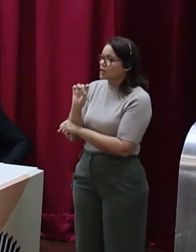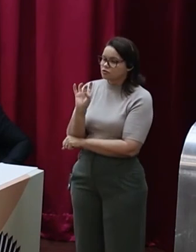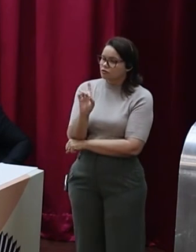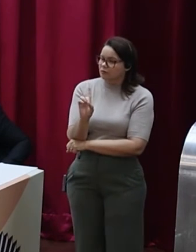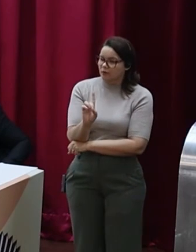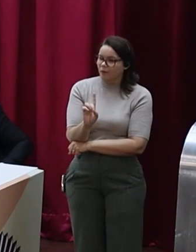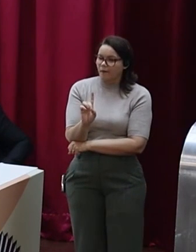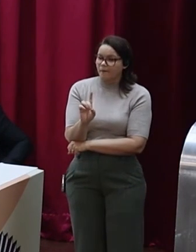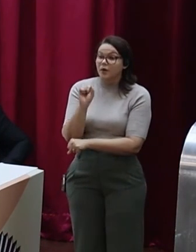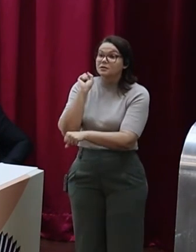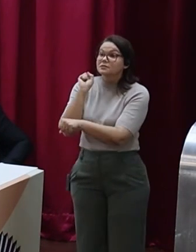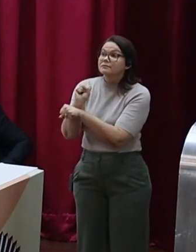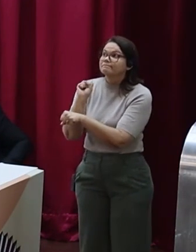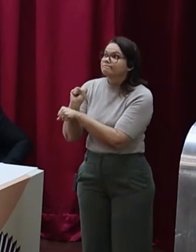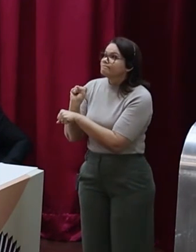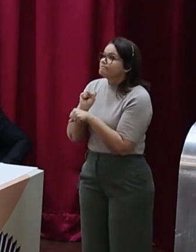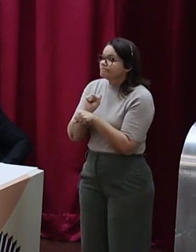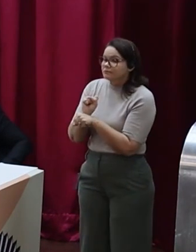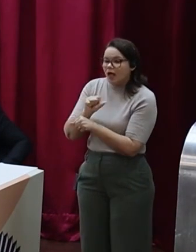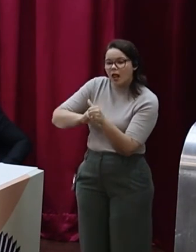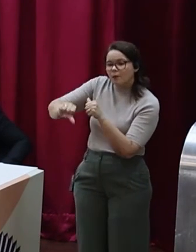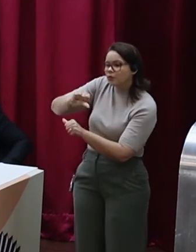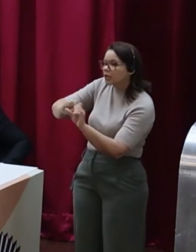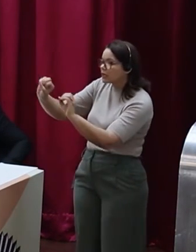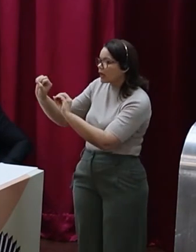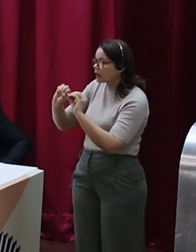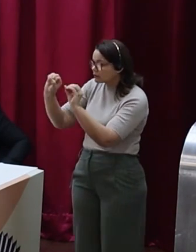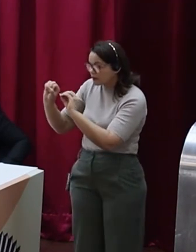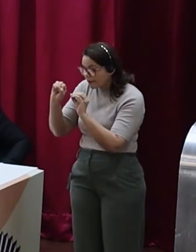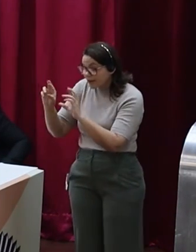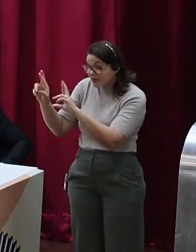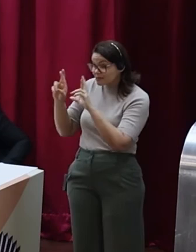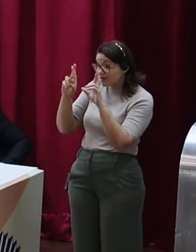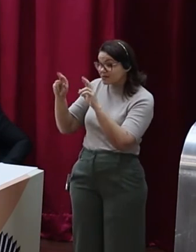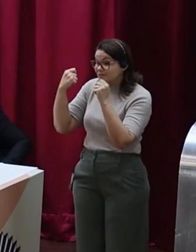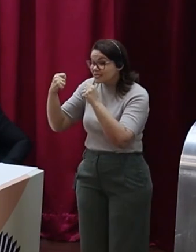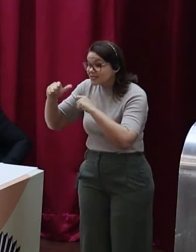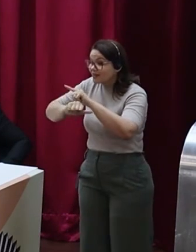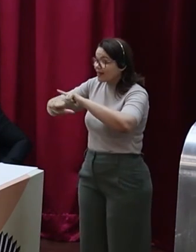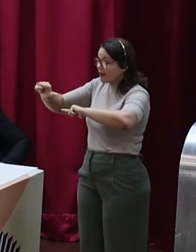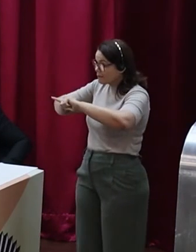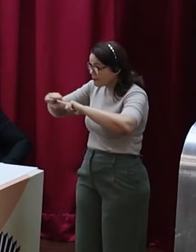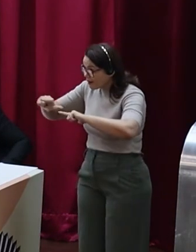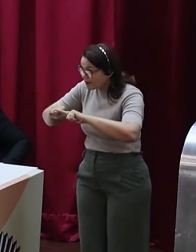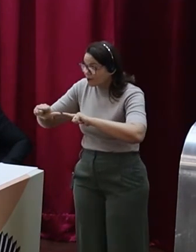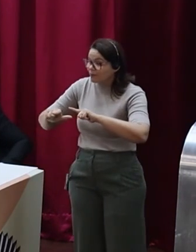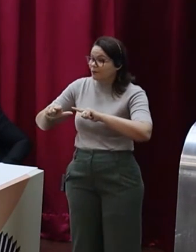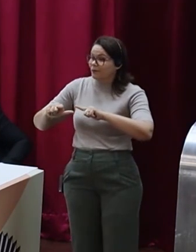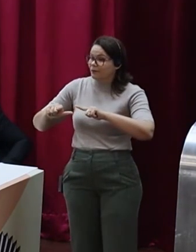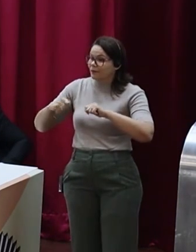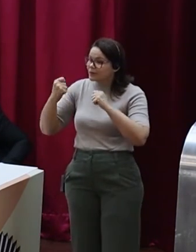a pura espera, ela não ocasiona mudança. A esperança tem que ser acompanhada de um trabalho, tem que ser acompanhada de